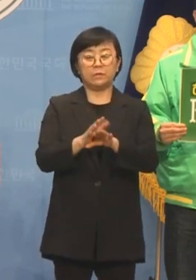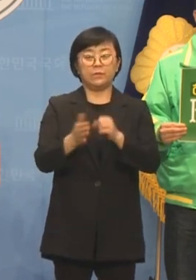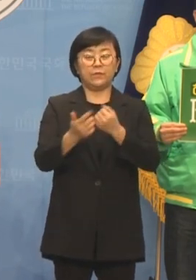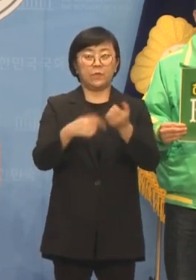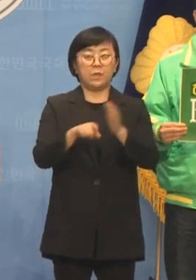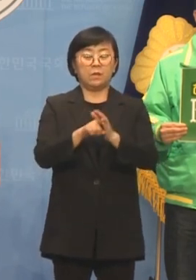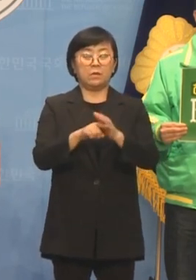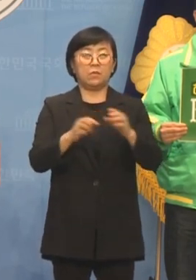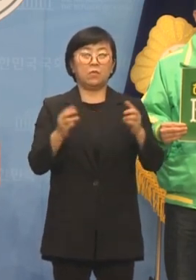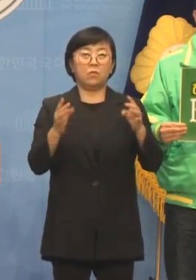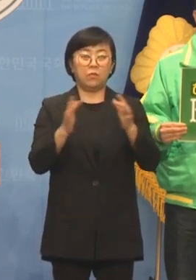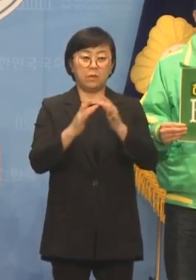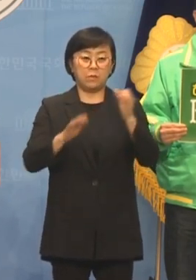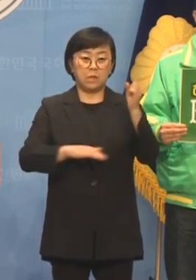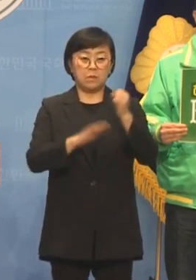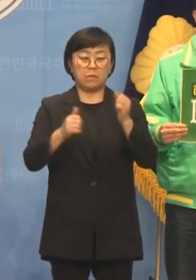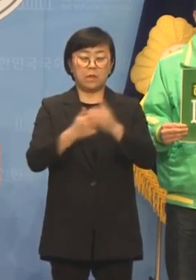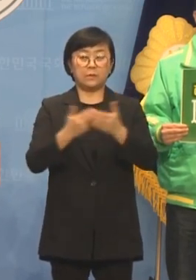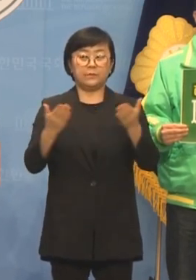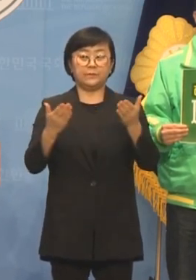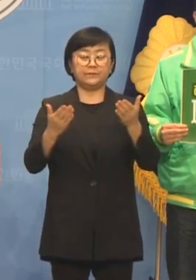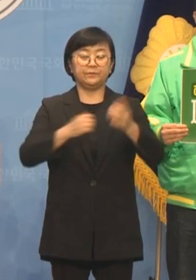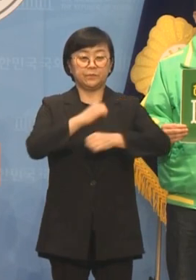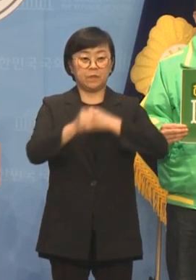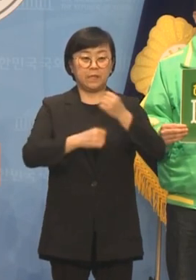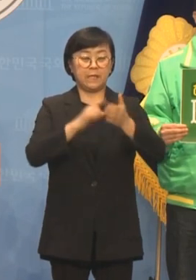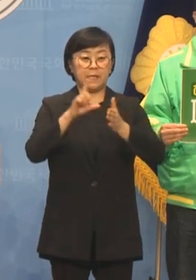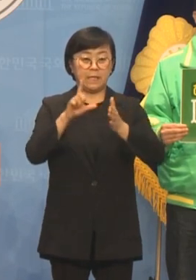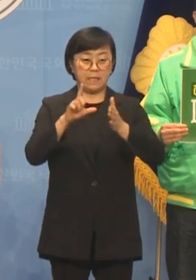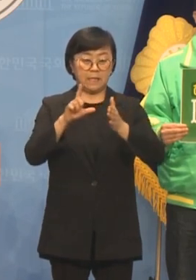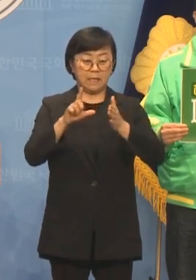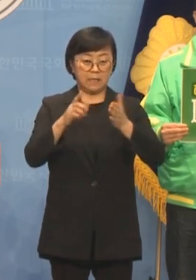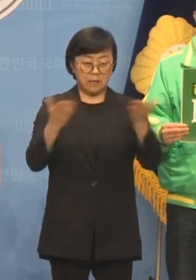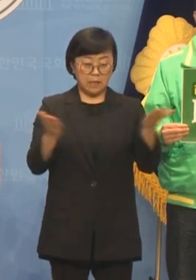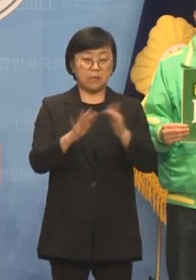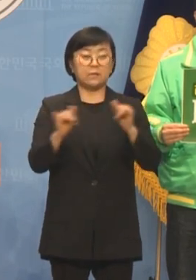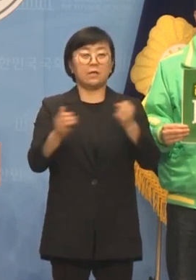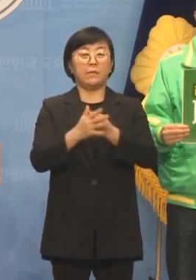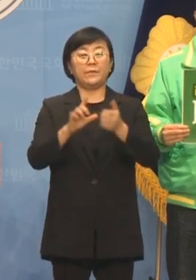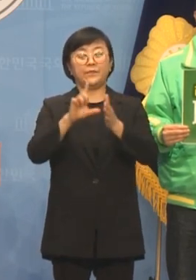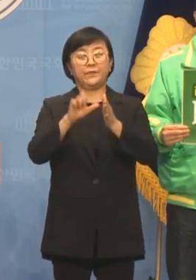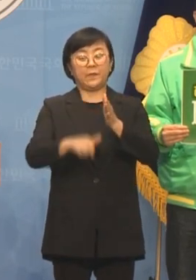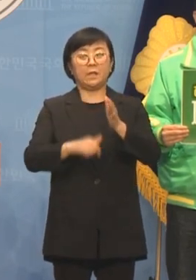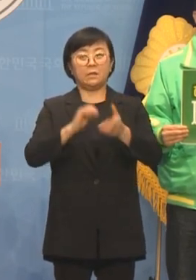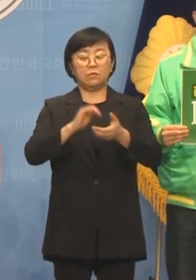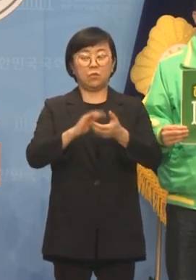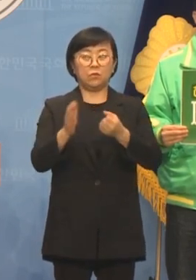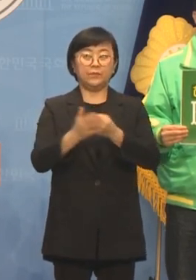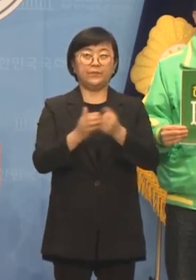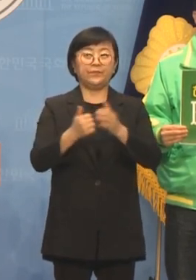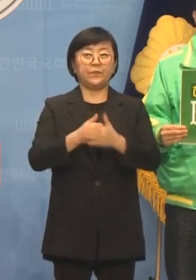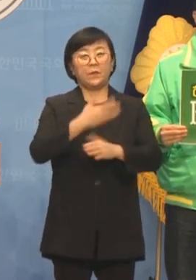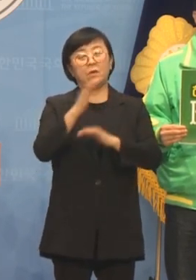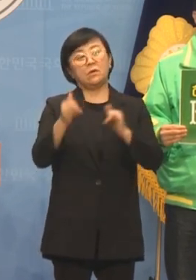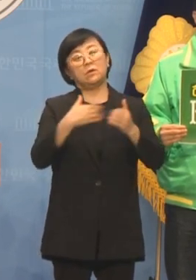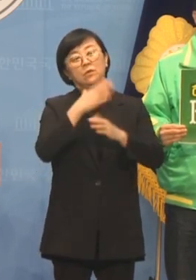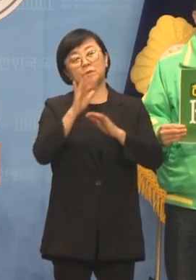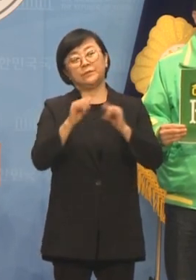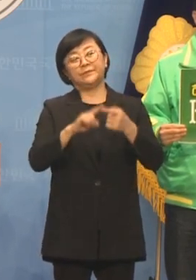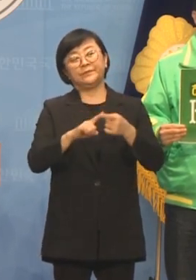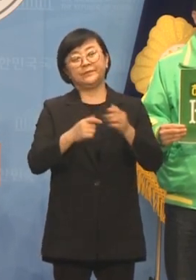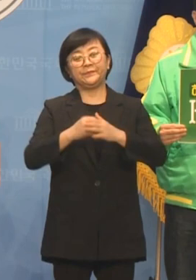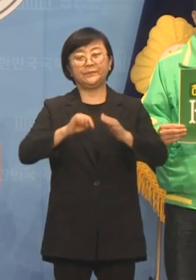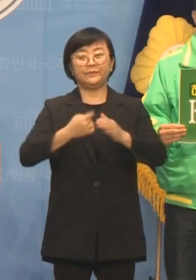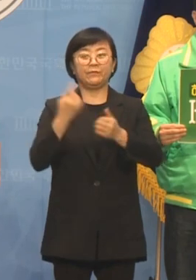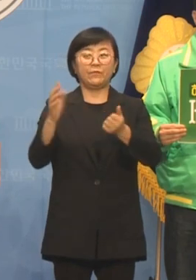기반 플랫폼을 통해서 노동하는 엔잡러 프리랜스 휴식 시간을 위한 수시로 5% 상한제 공약 청년과 노인들의 자기돌봄